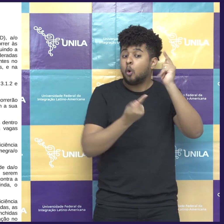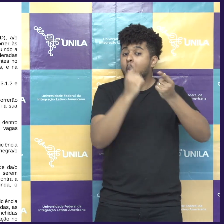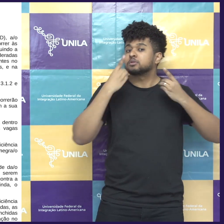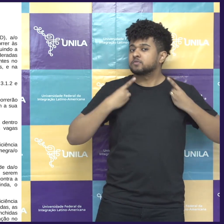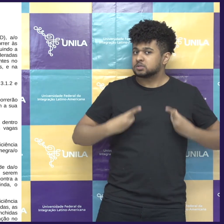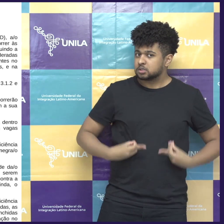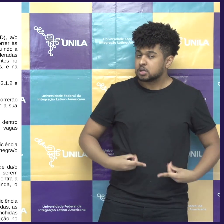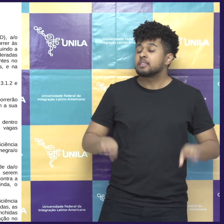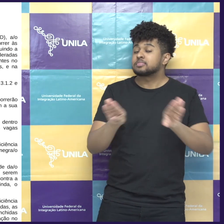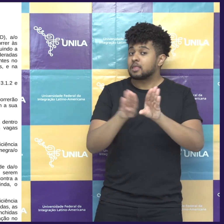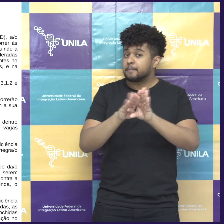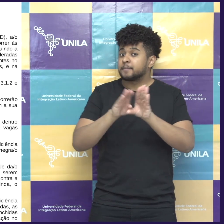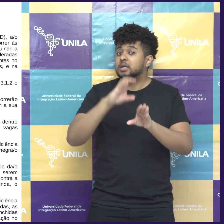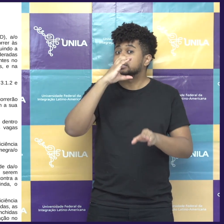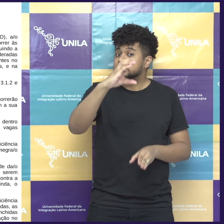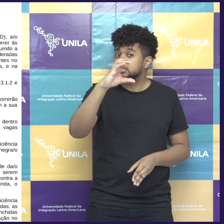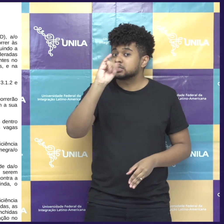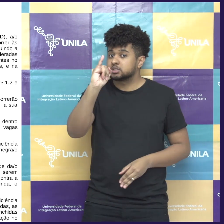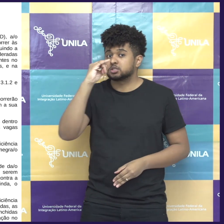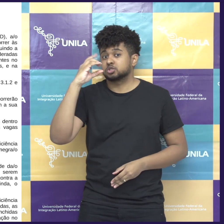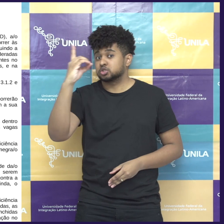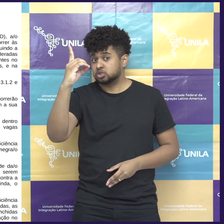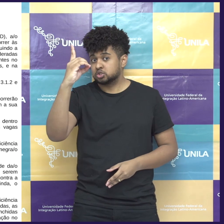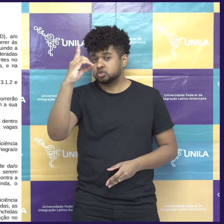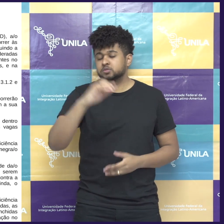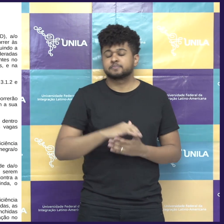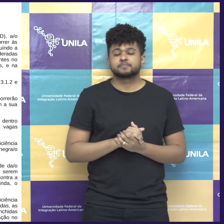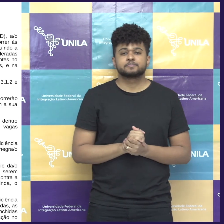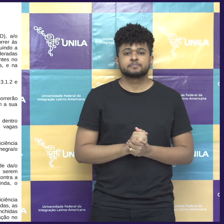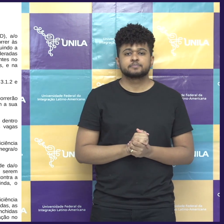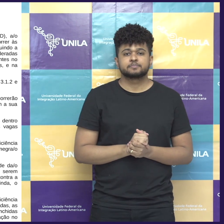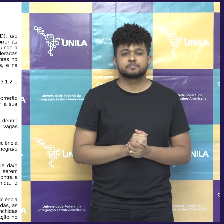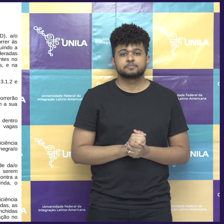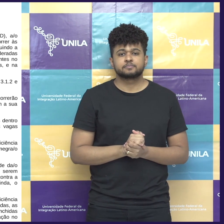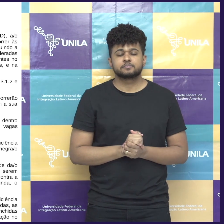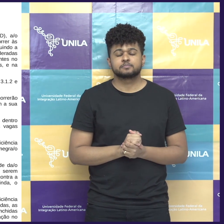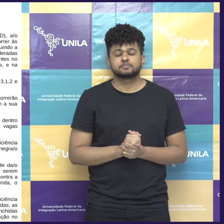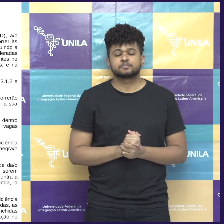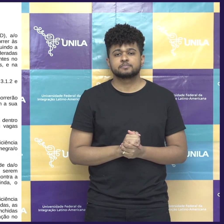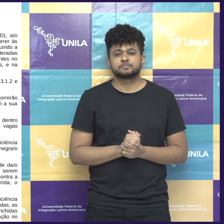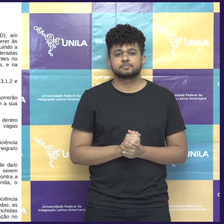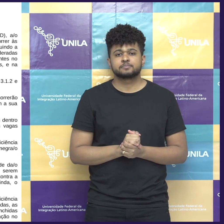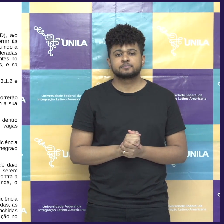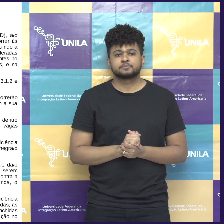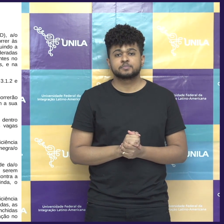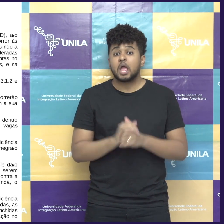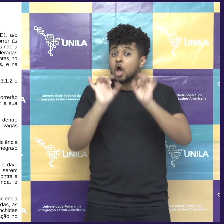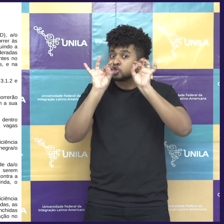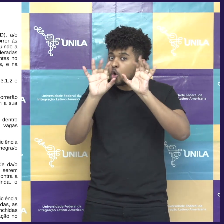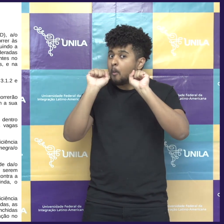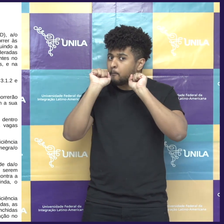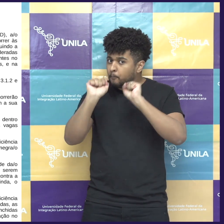a respectiva Classificação Internacional de Doença, CID. Somente